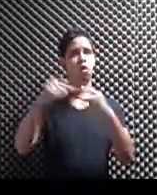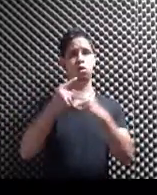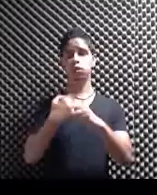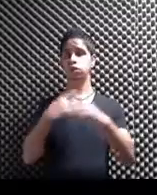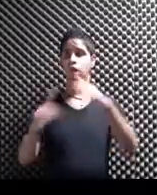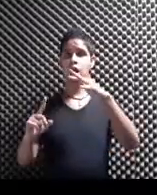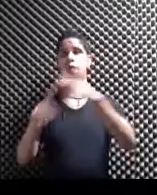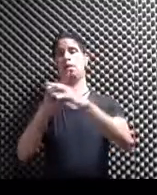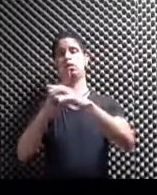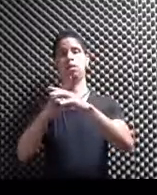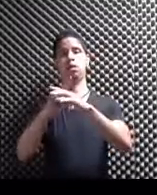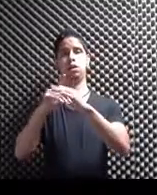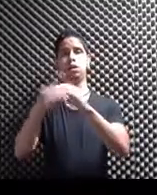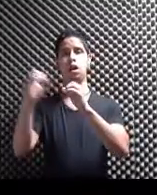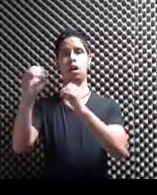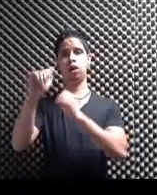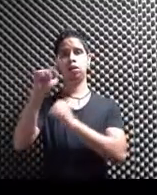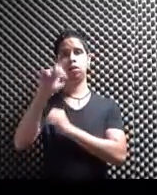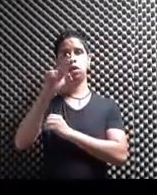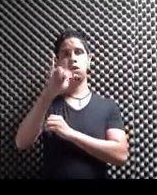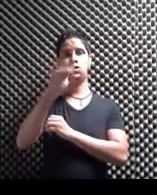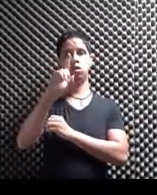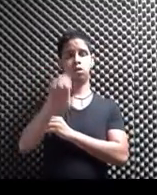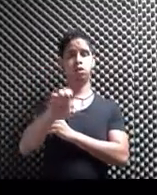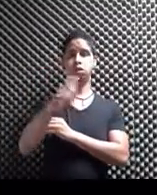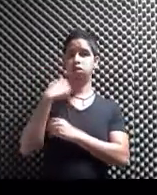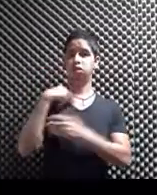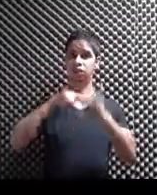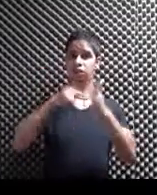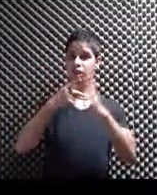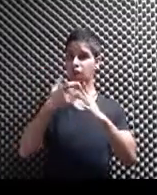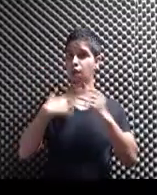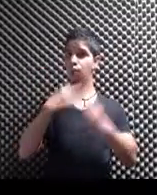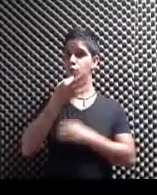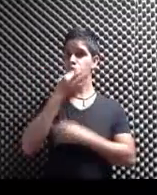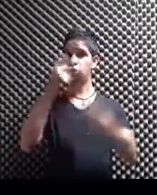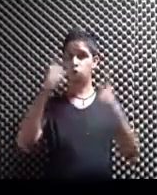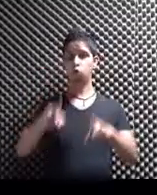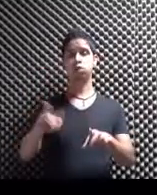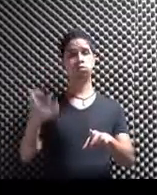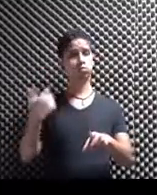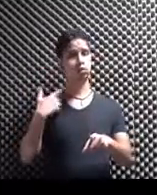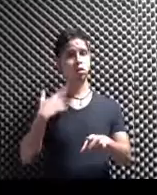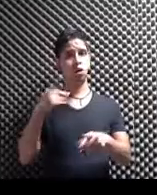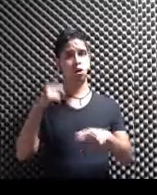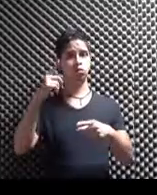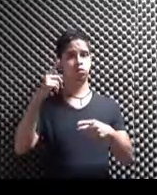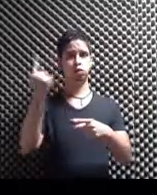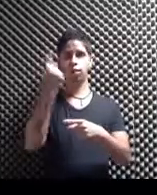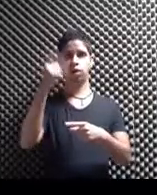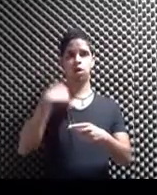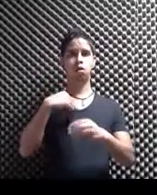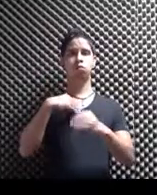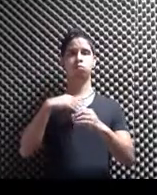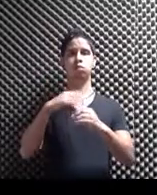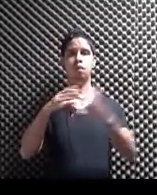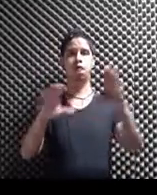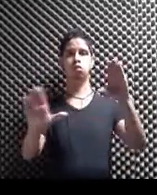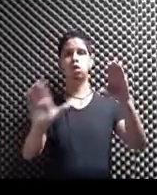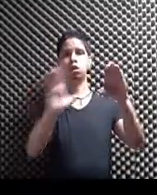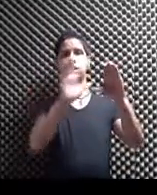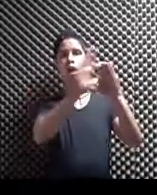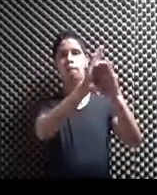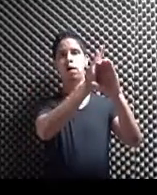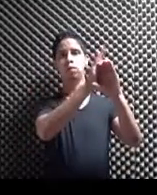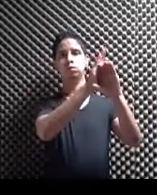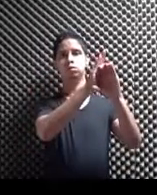aquel planeta ojo con eso porque cada uno de ellos está ejemplificando que algo va a pasar cada vez que llega un eclipse exacto cada vez que llega un